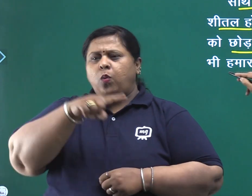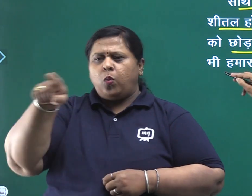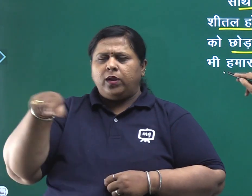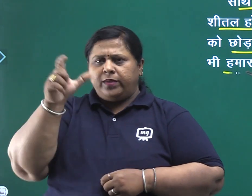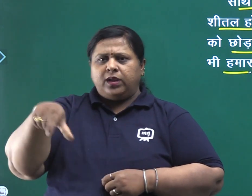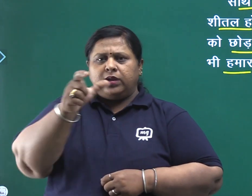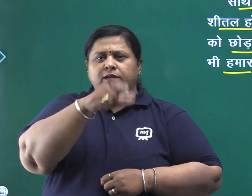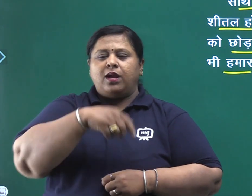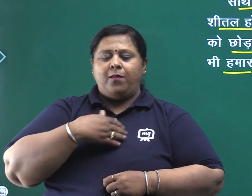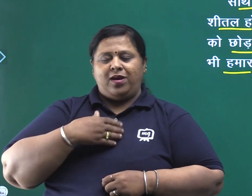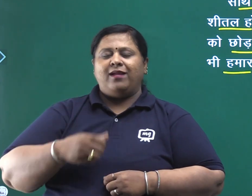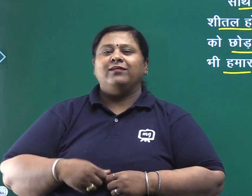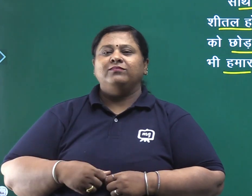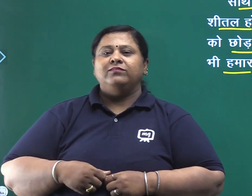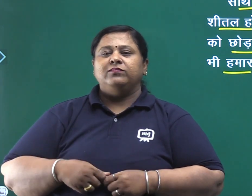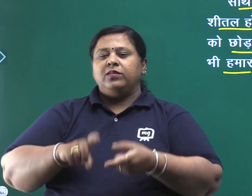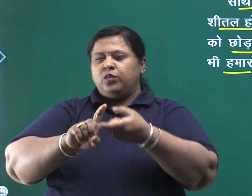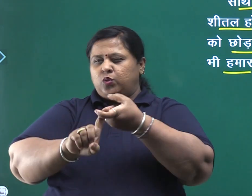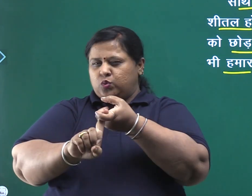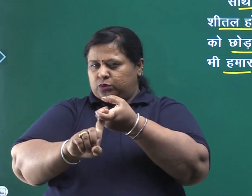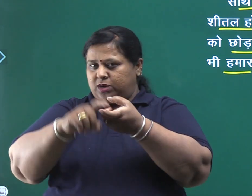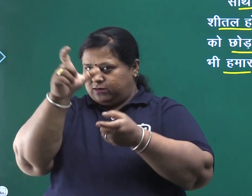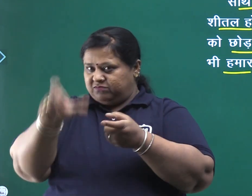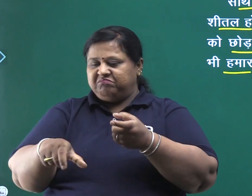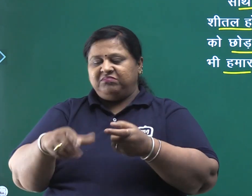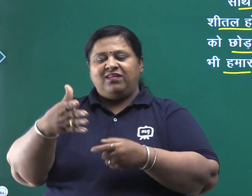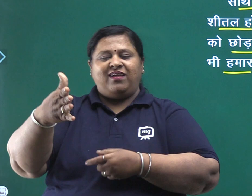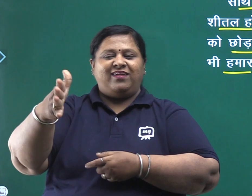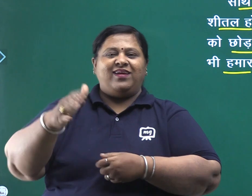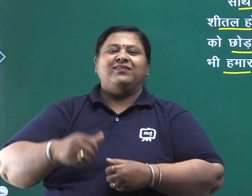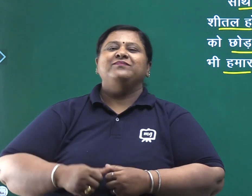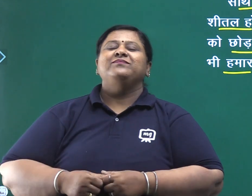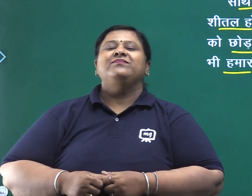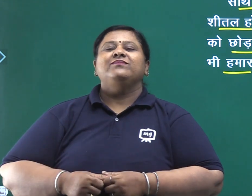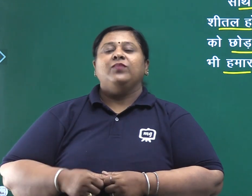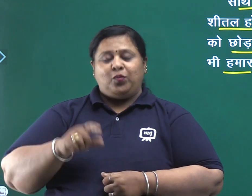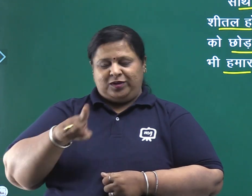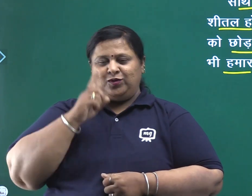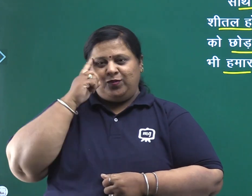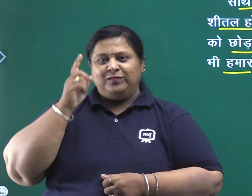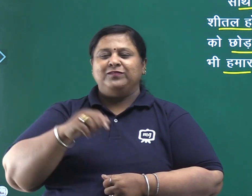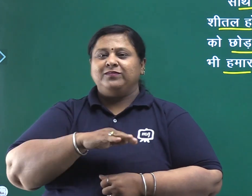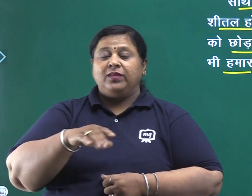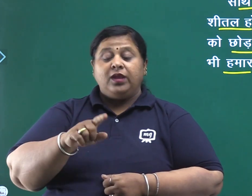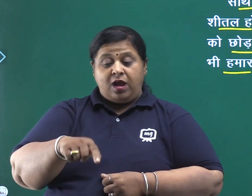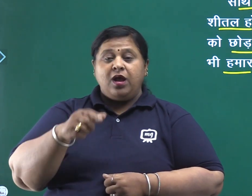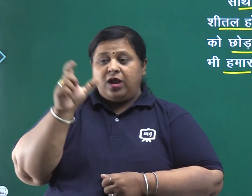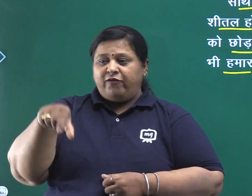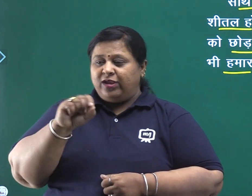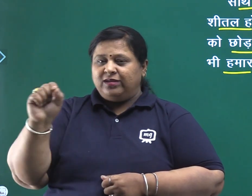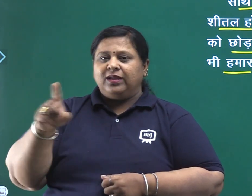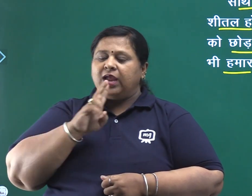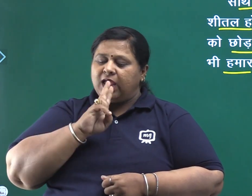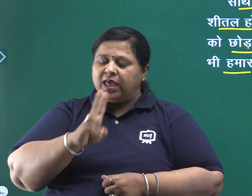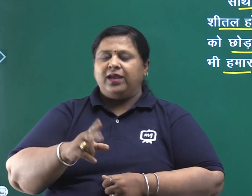भी हमारा दुश्मन नहीं है। तो बच्चों, यहाँ कवि